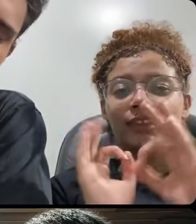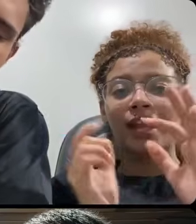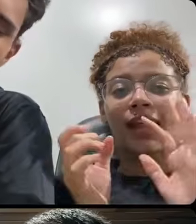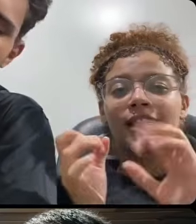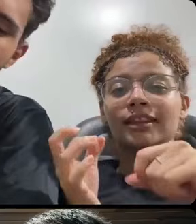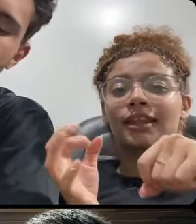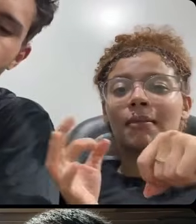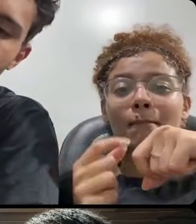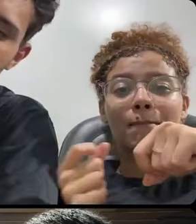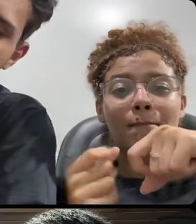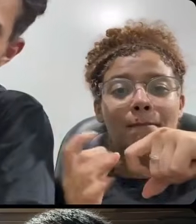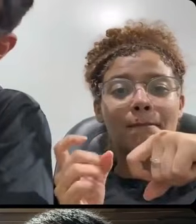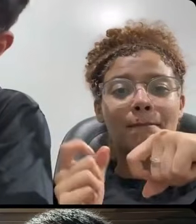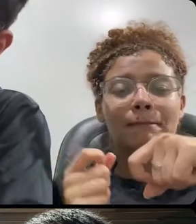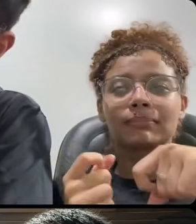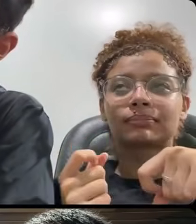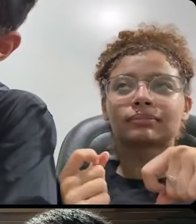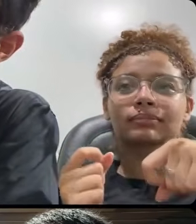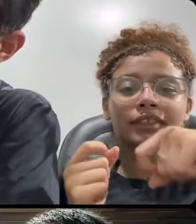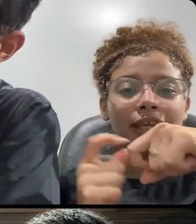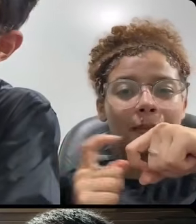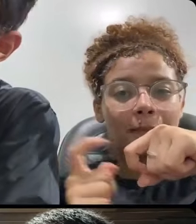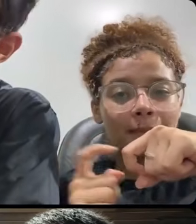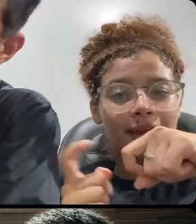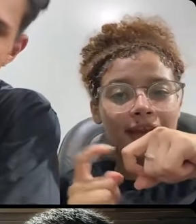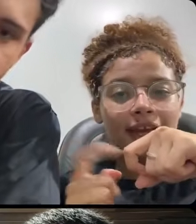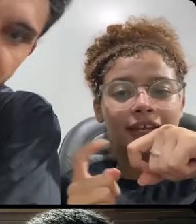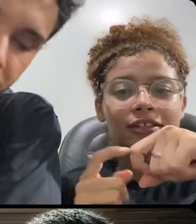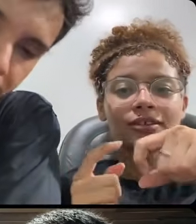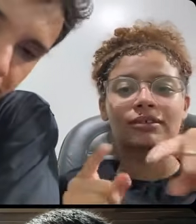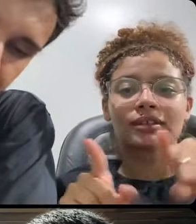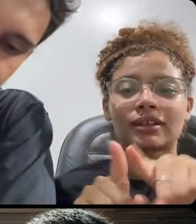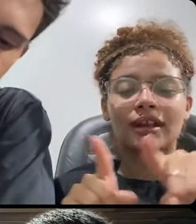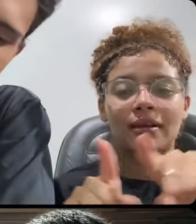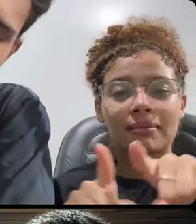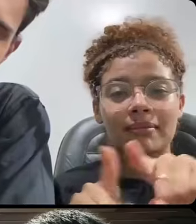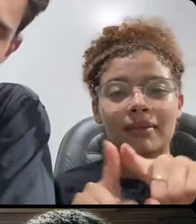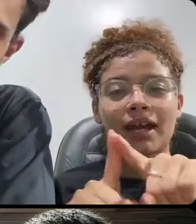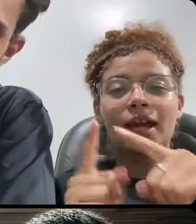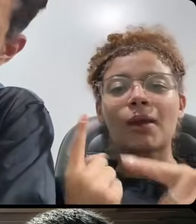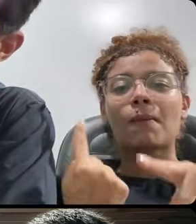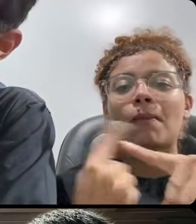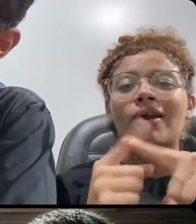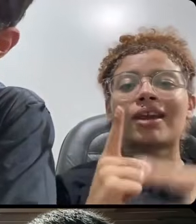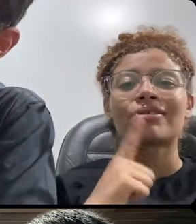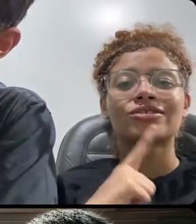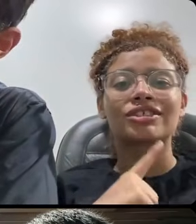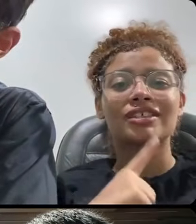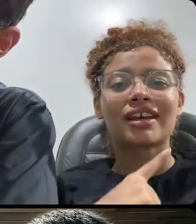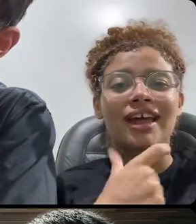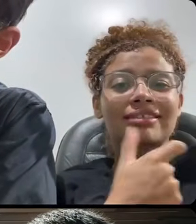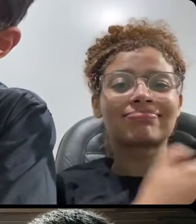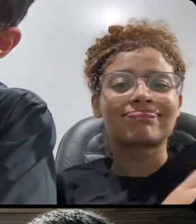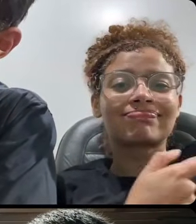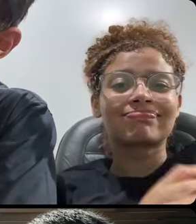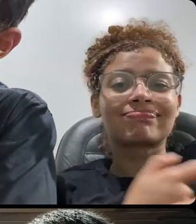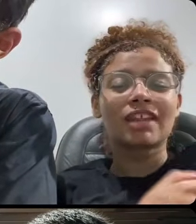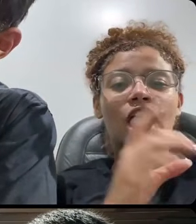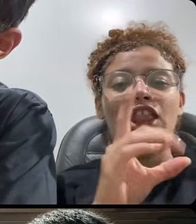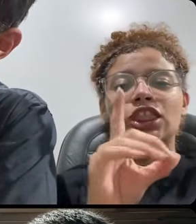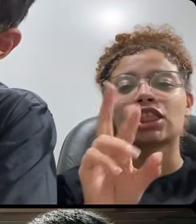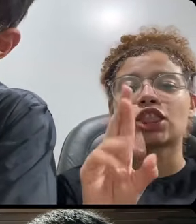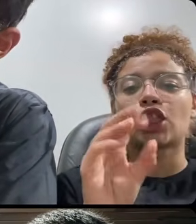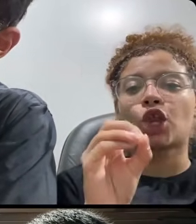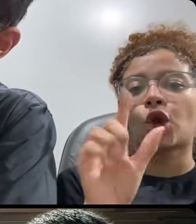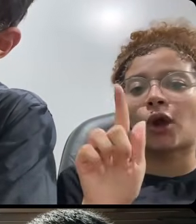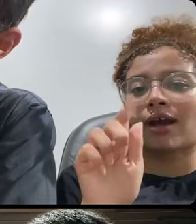2023, né? E eu conheci essa laria, esse desafio através dele, né? Então fui para lá, foi lá que eu